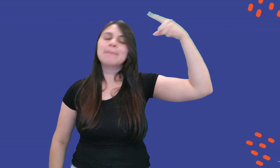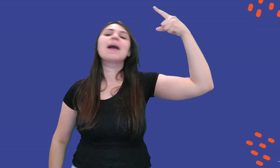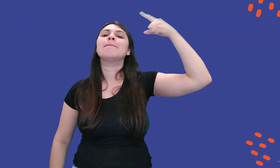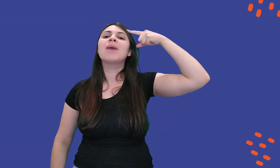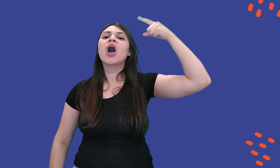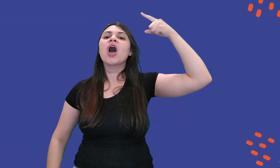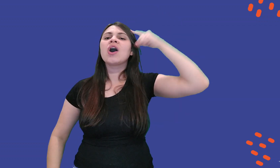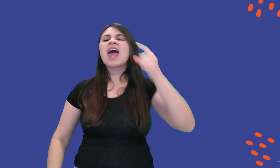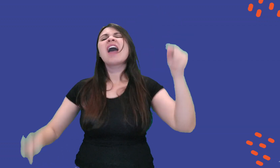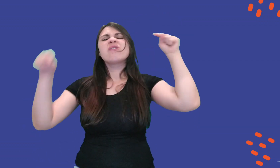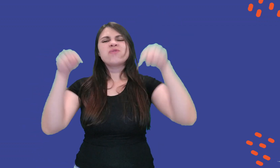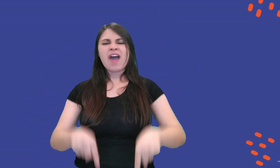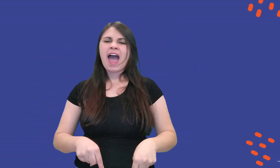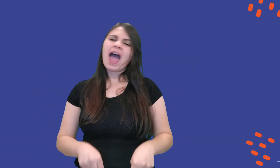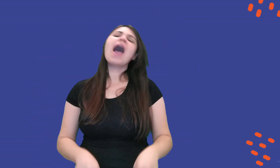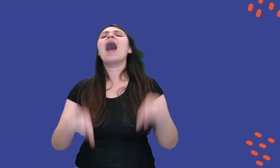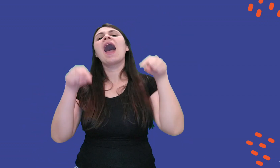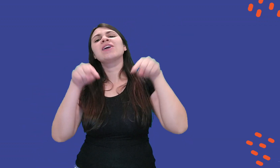na memória vai